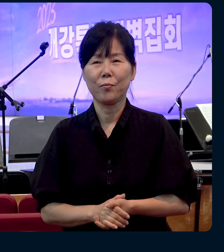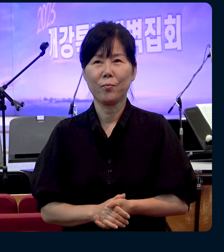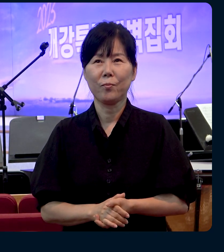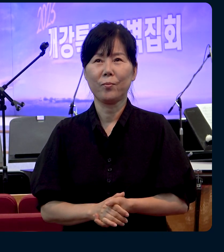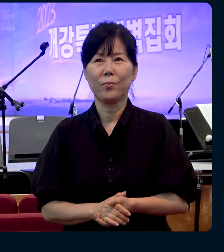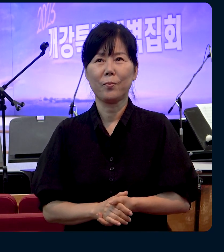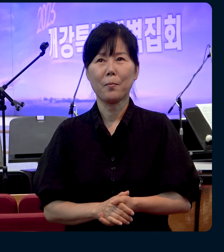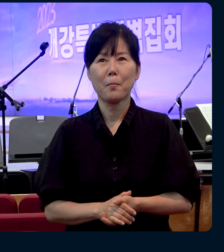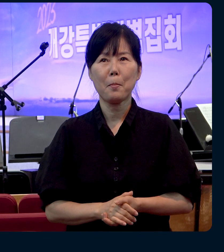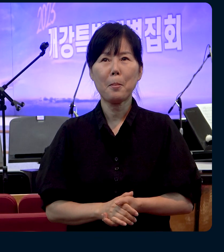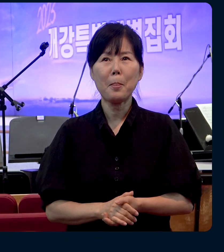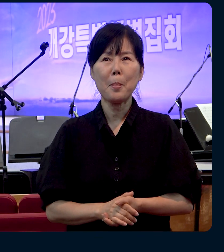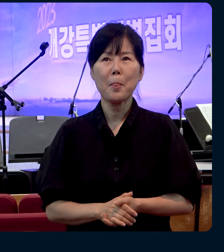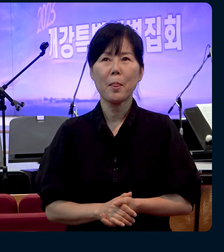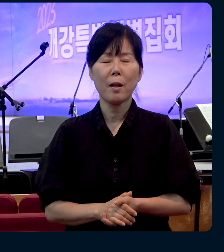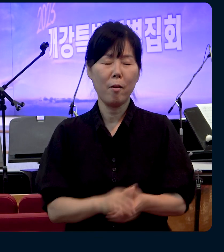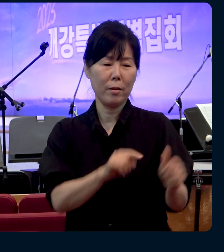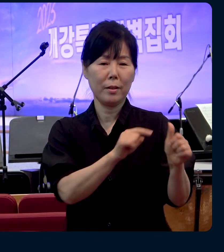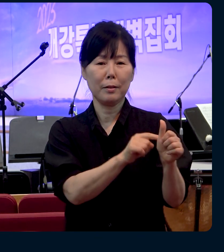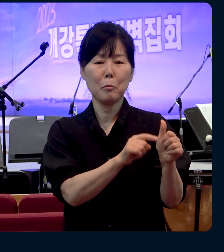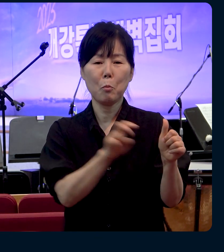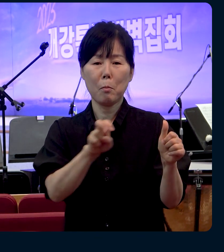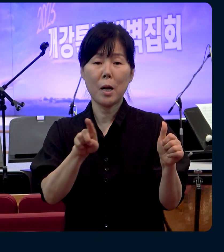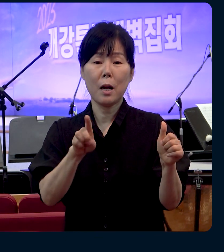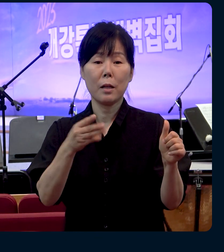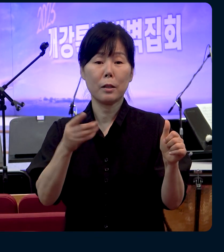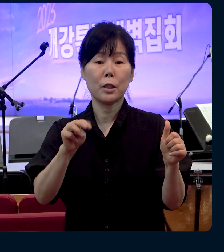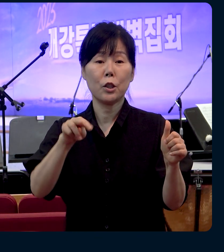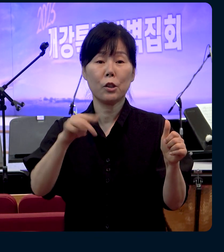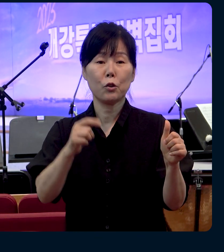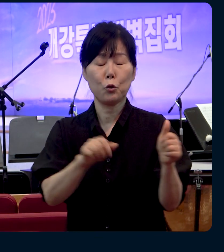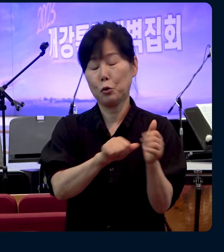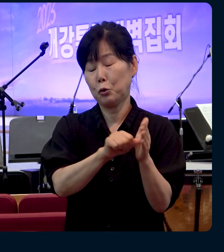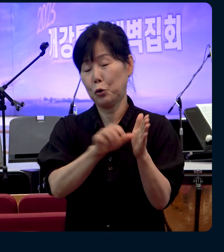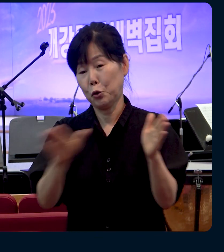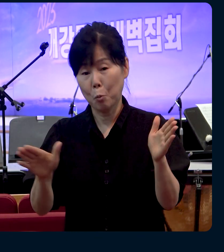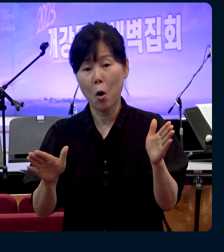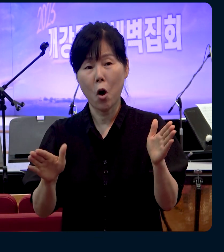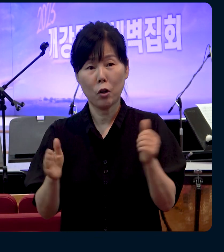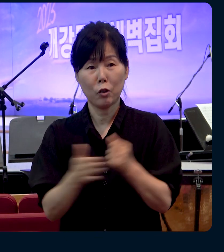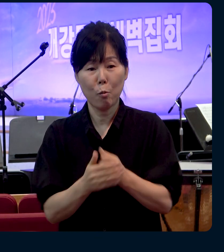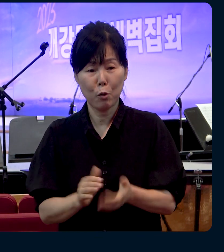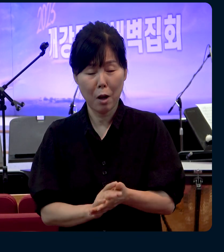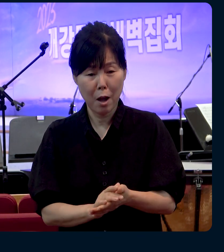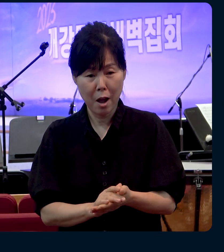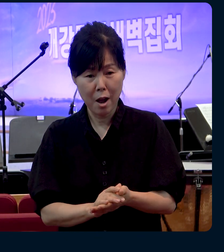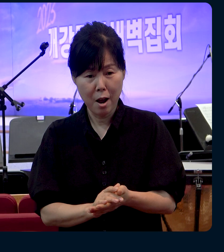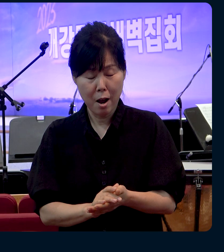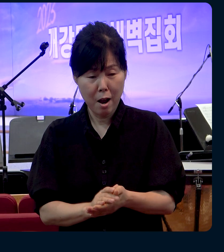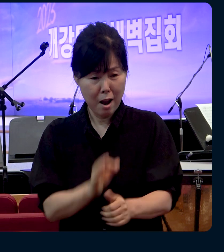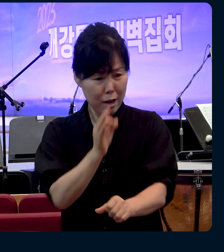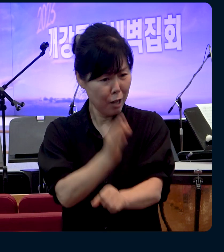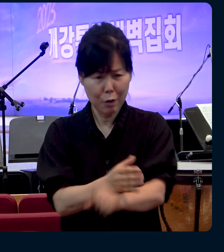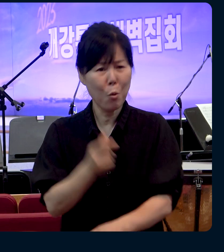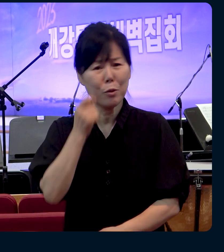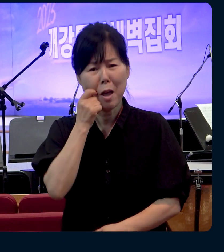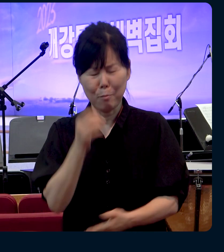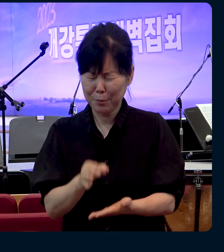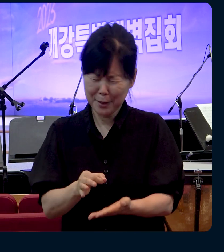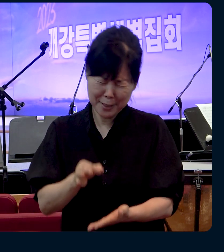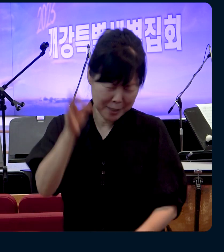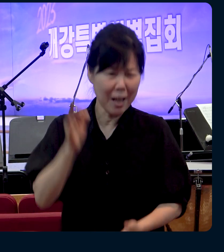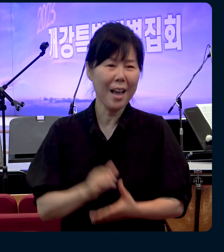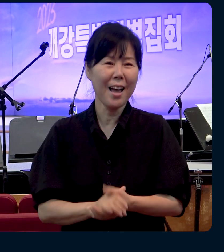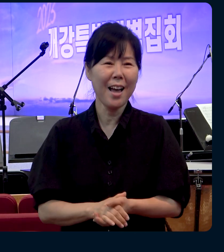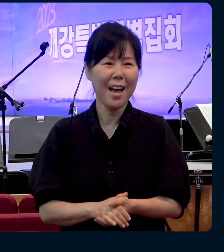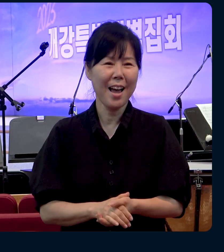아니, 앙리 마티스 하면 얼마나 그 사람 얼마나 비싼 화가인데 제가, 근데